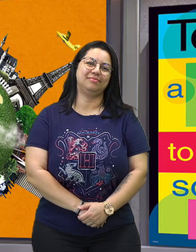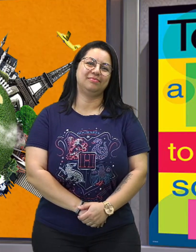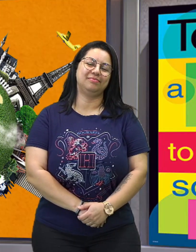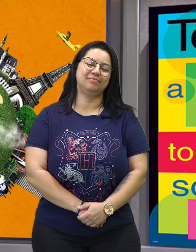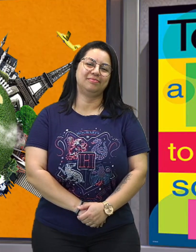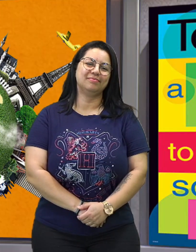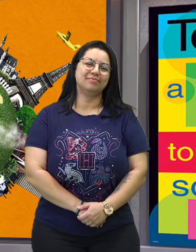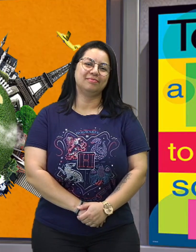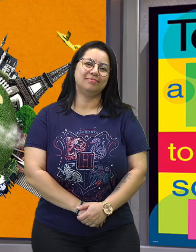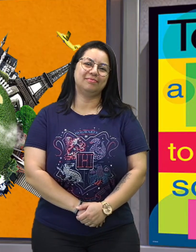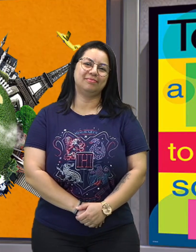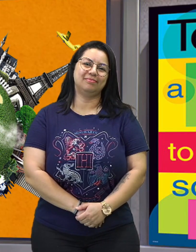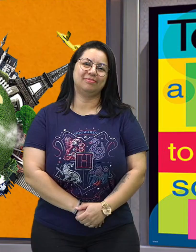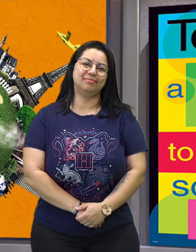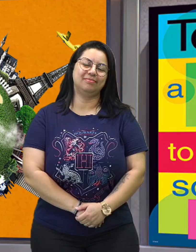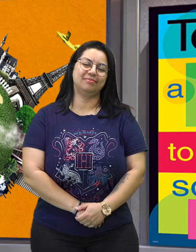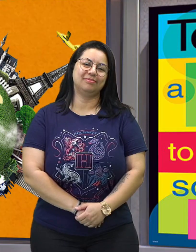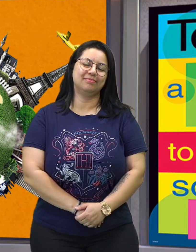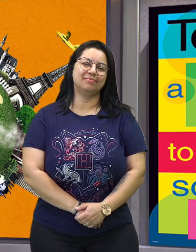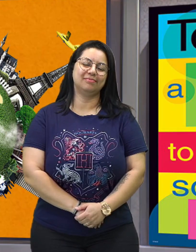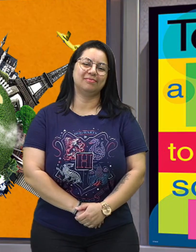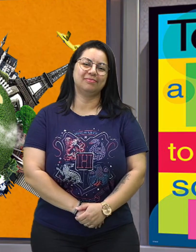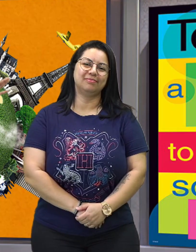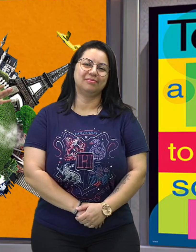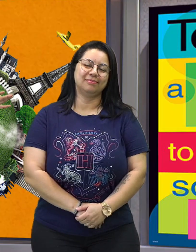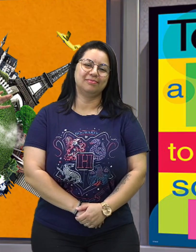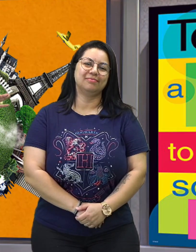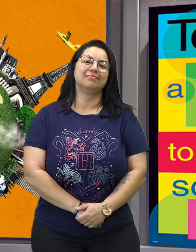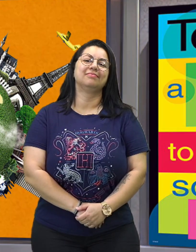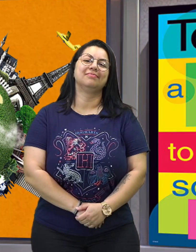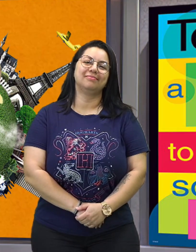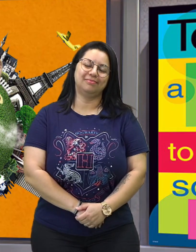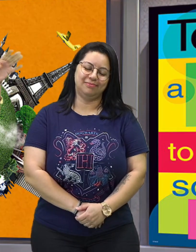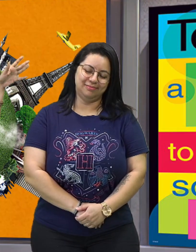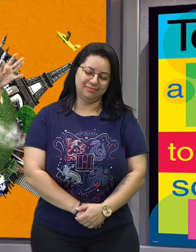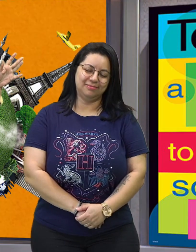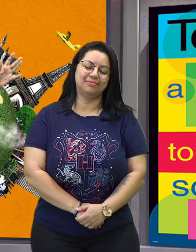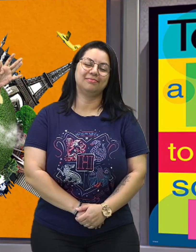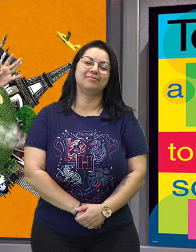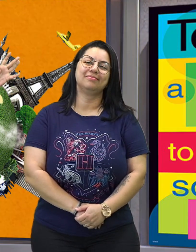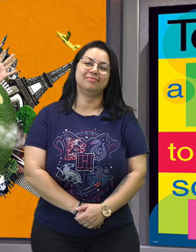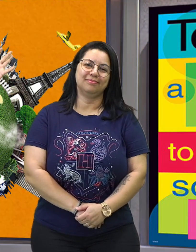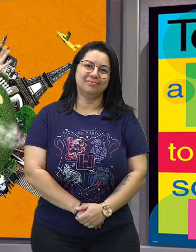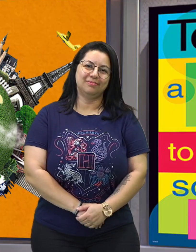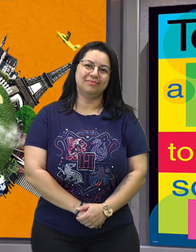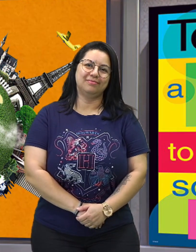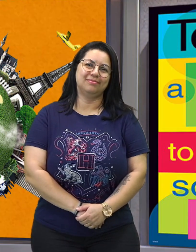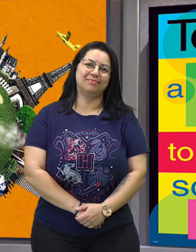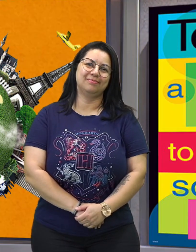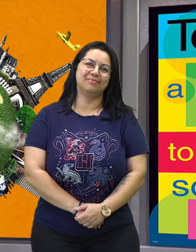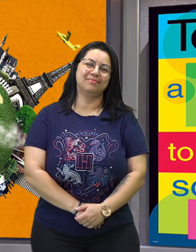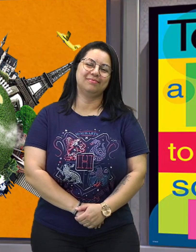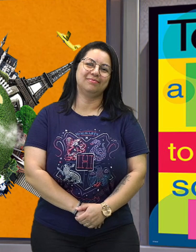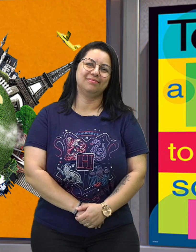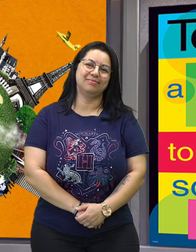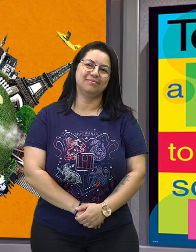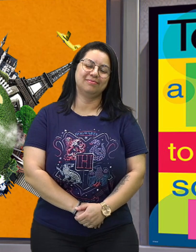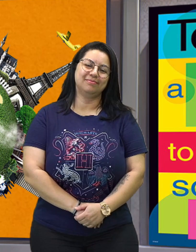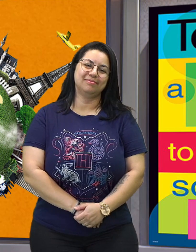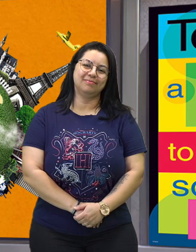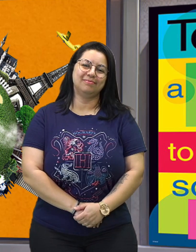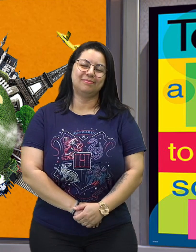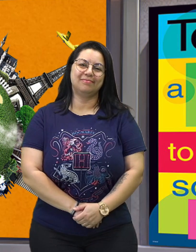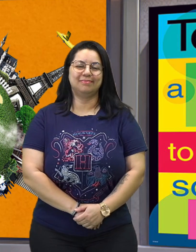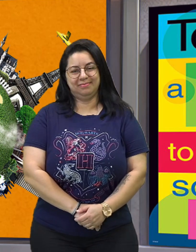na verdade, linkar conhecimentos que você já teve com a gente aqui, lá no início do primeiro ano, na unidade 1, na unidade 2, estão